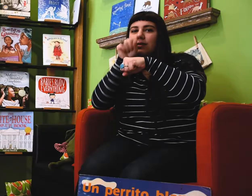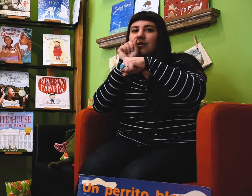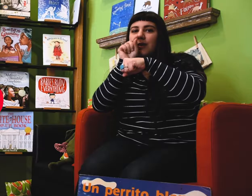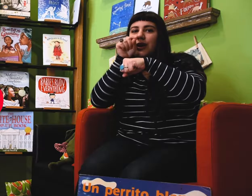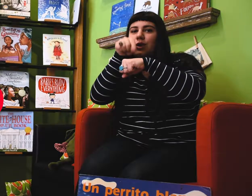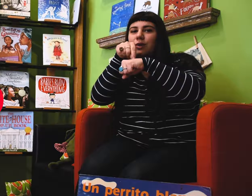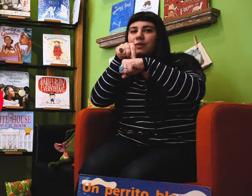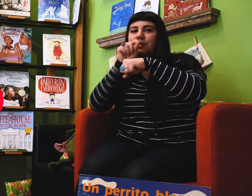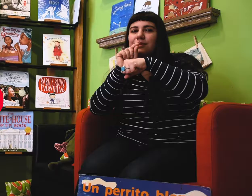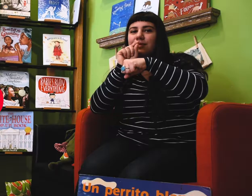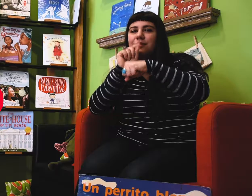Pollito.